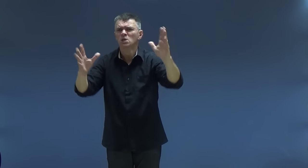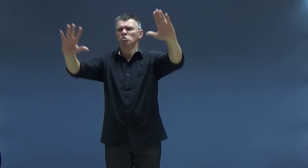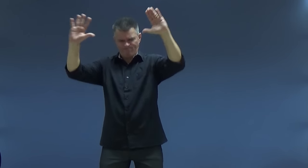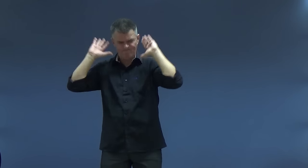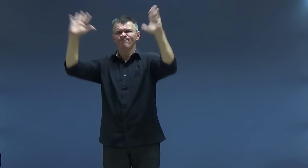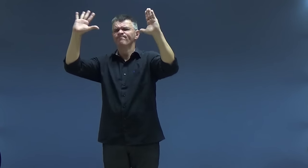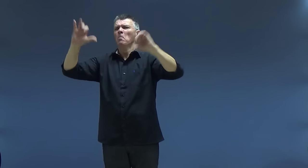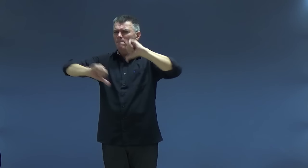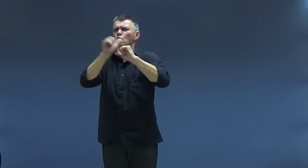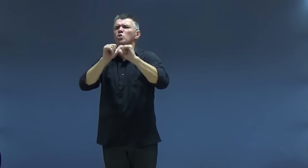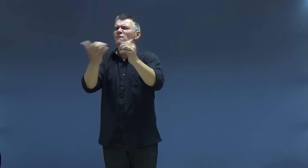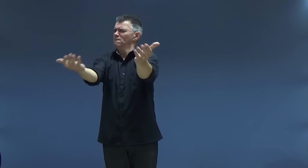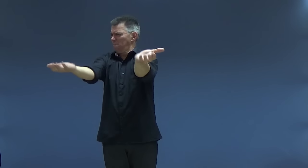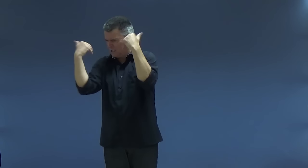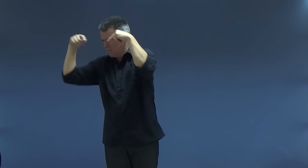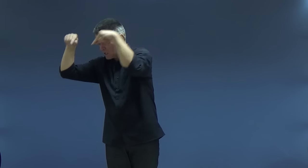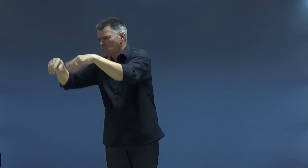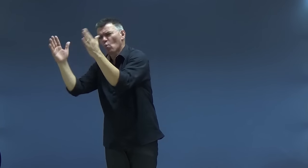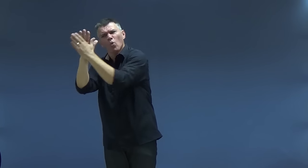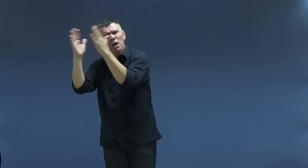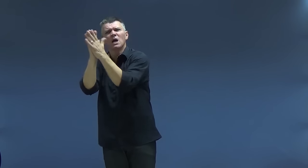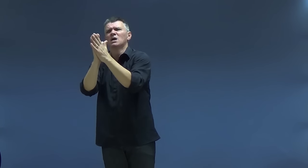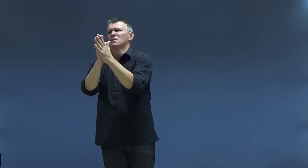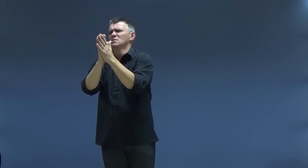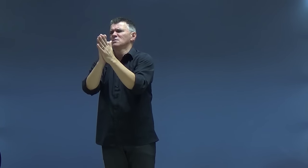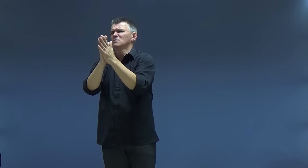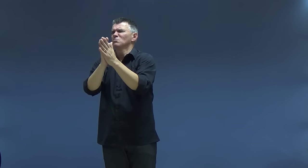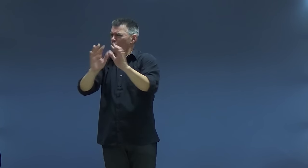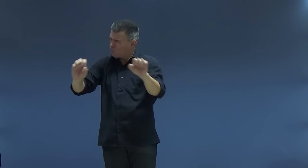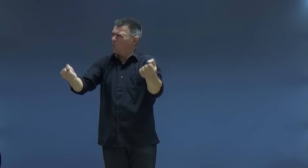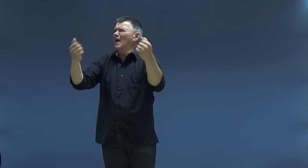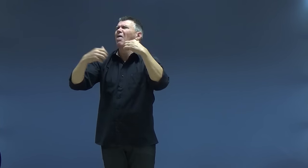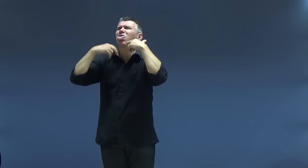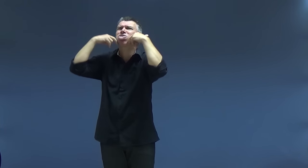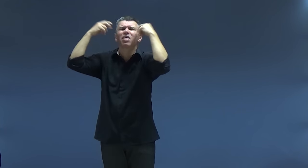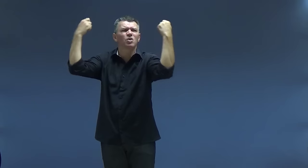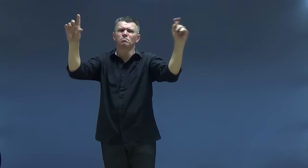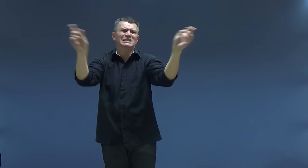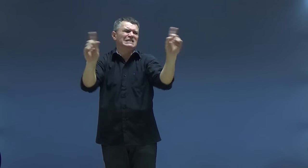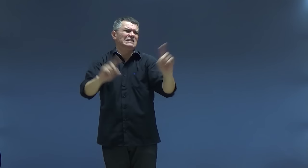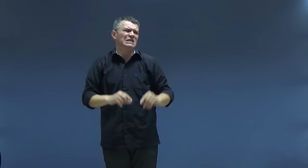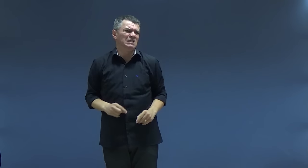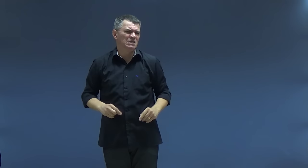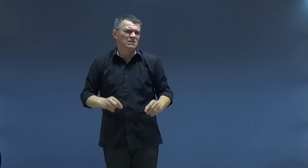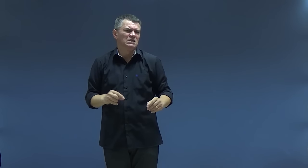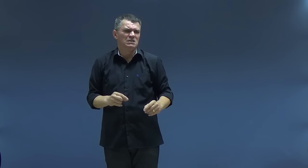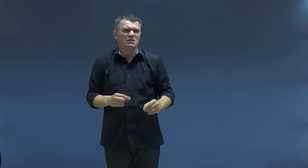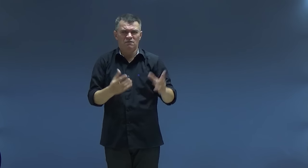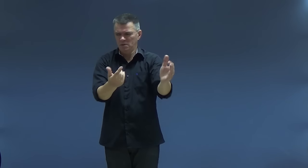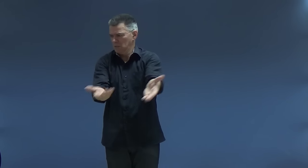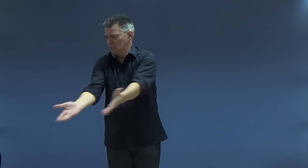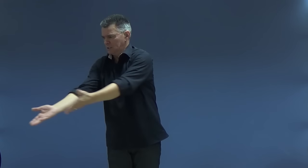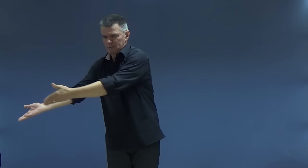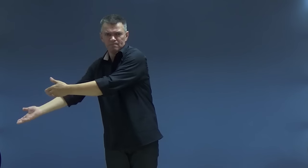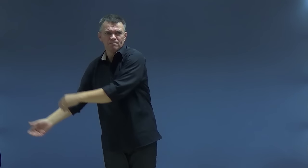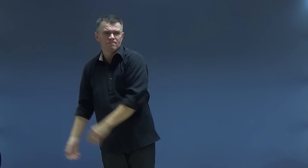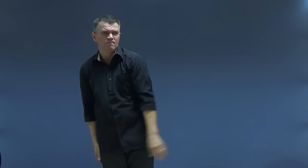isso? Levante a sua mão. Vem aqui na frente pra gente orar. Tenha coragem, não tenha vergonha. Pode vir